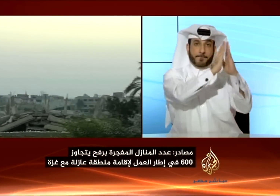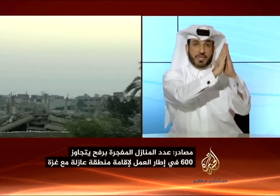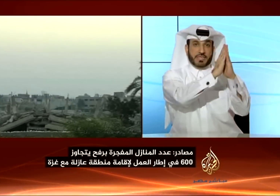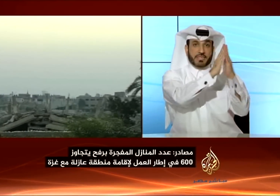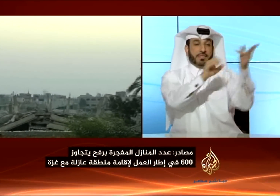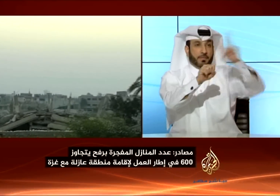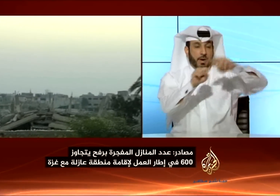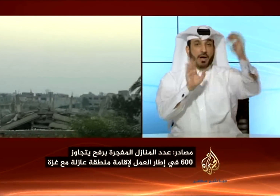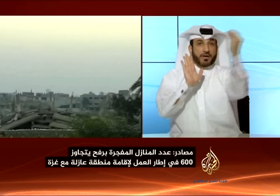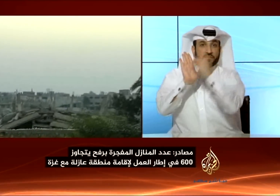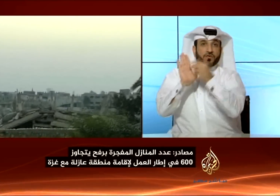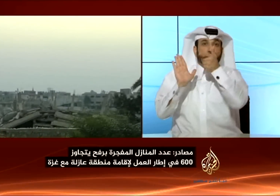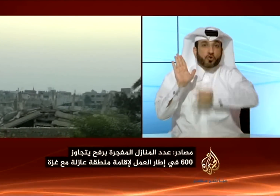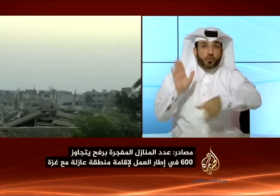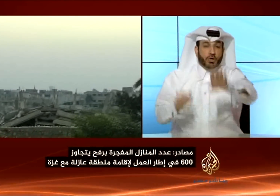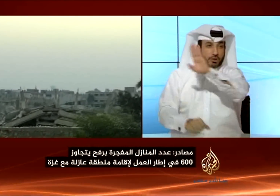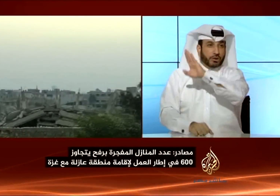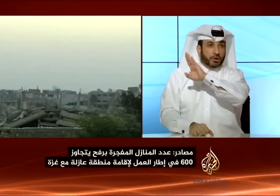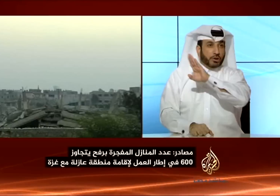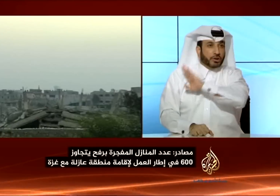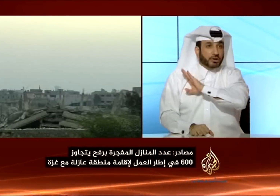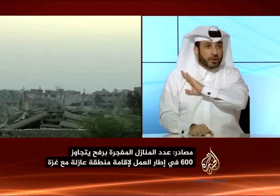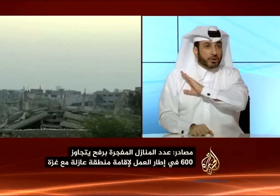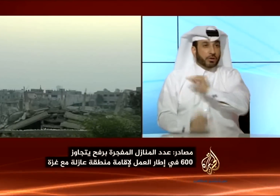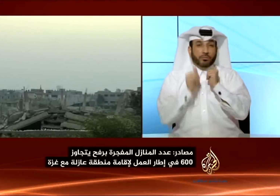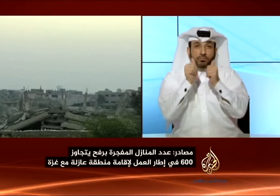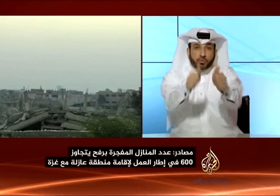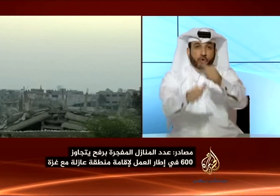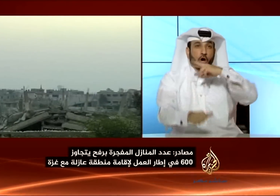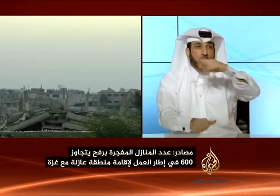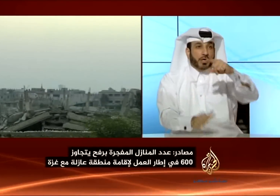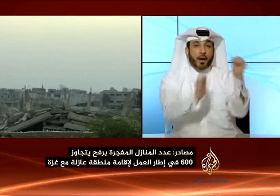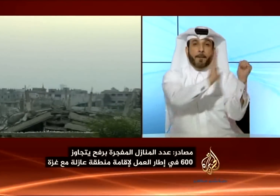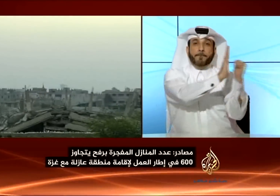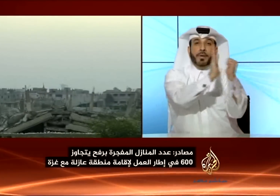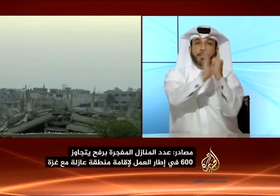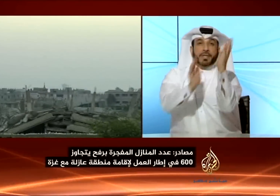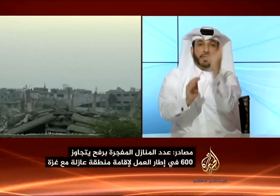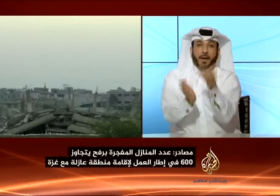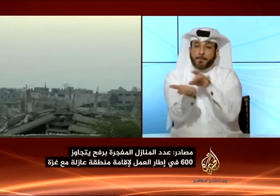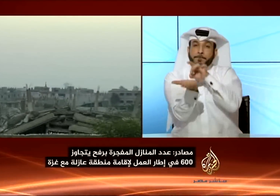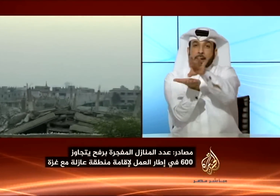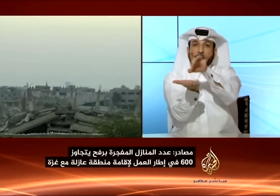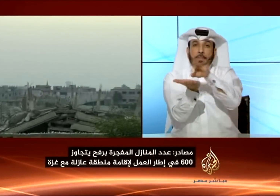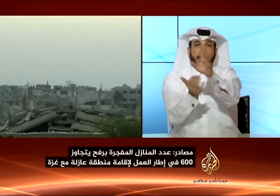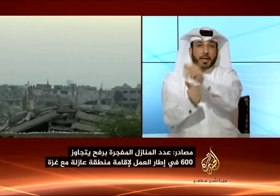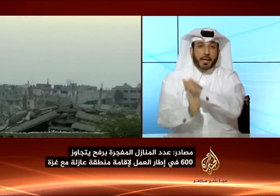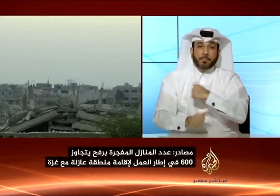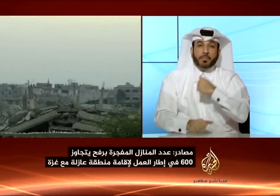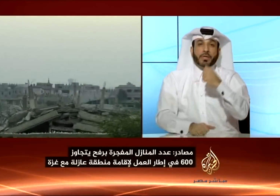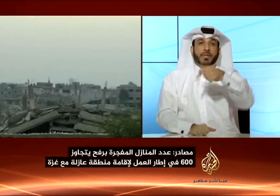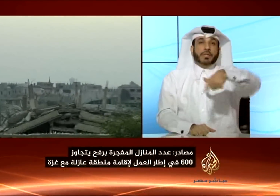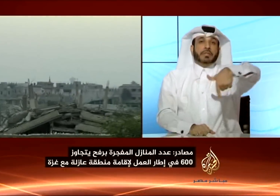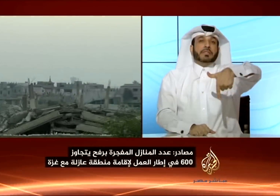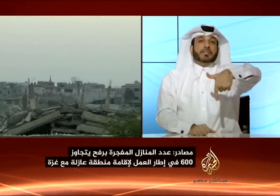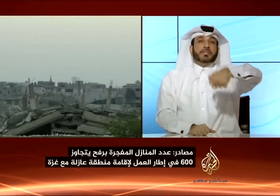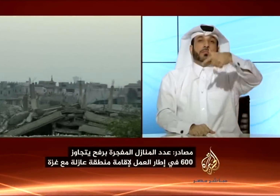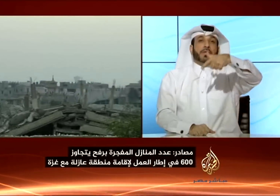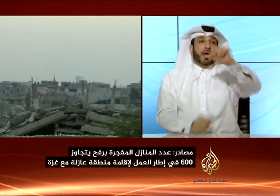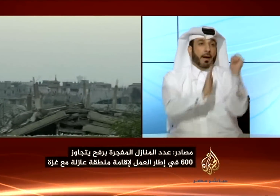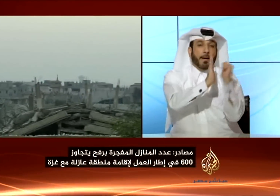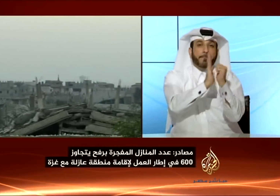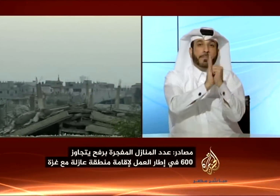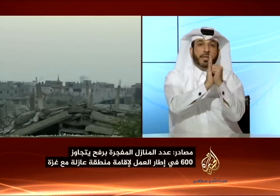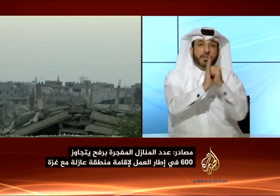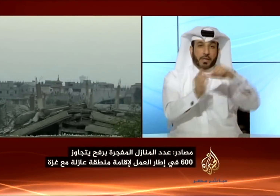و قالت المصادر ان عدد المنازل التي تم اخلائها وتفجيرها تجاوز 600 من